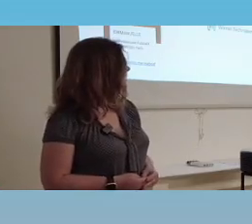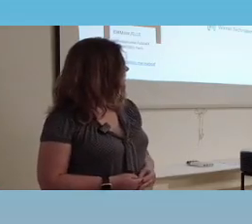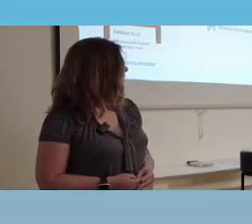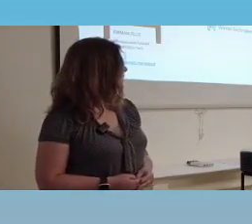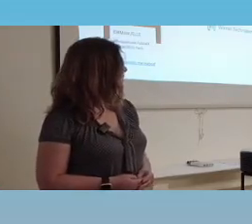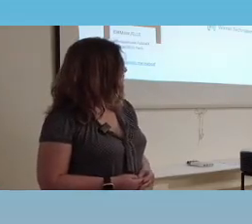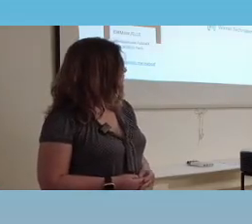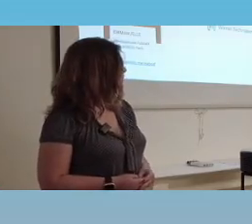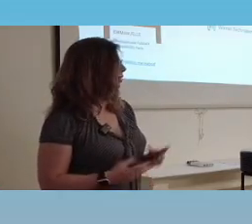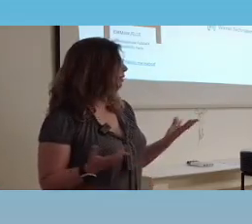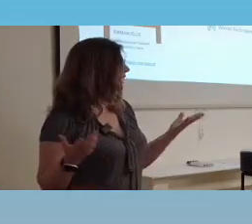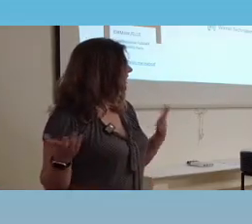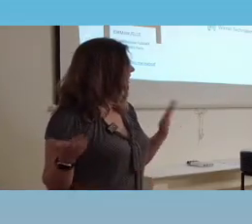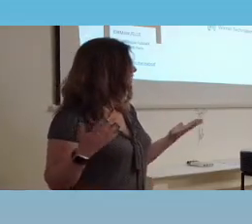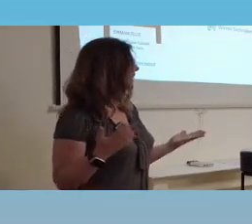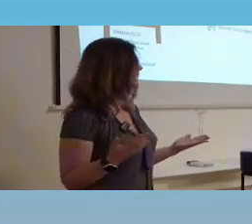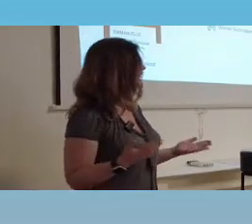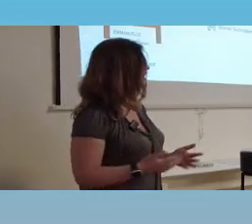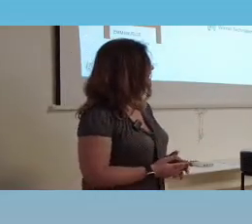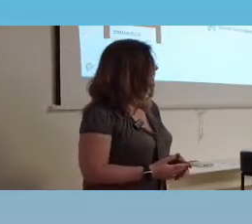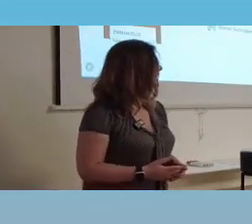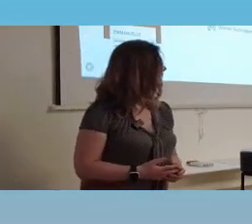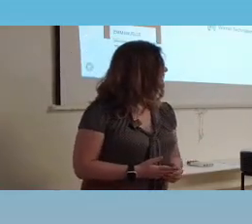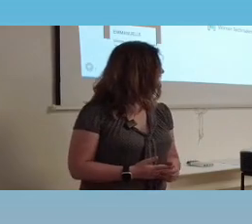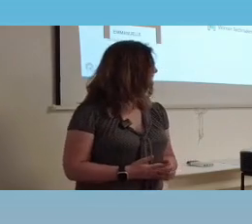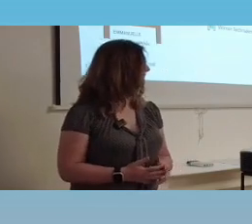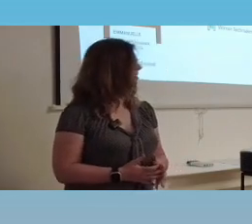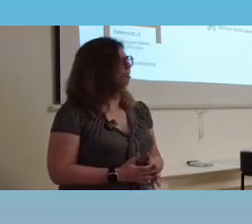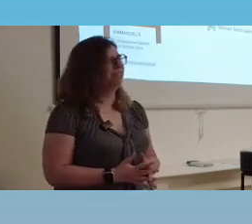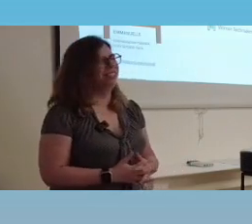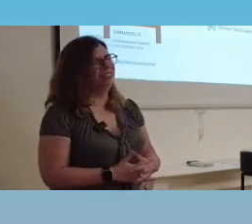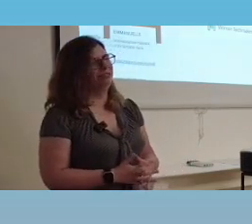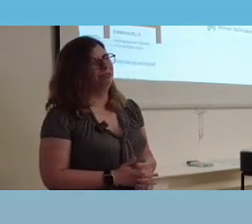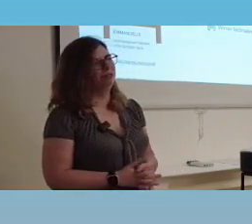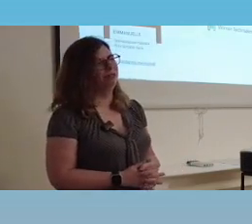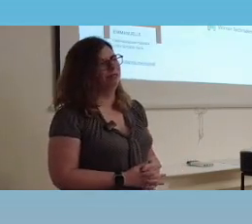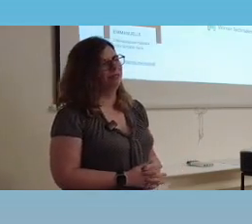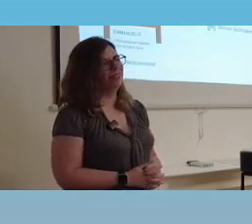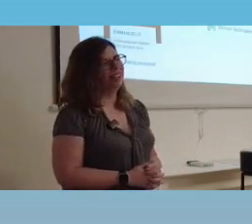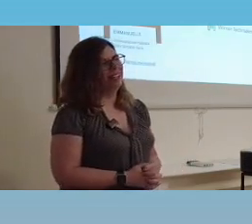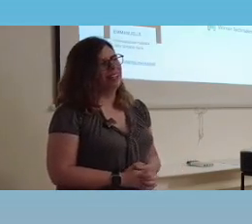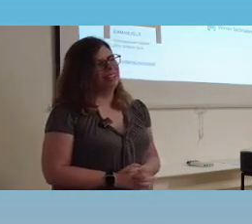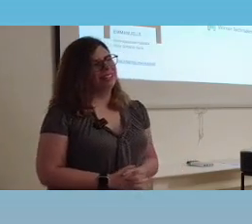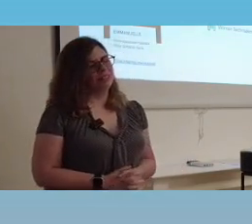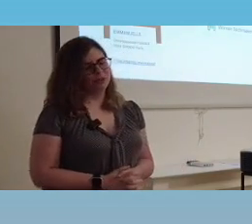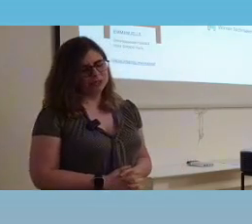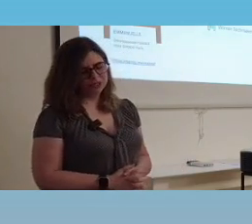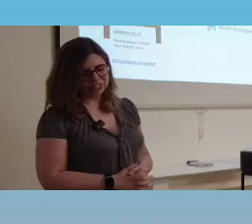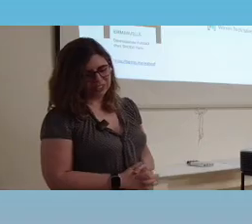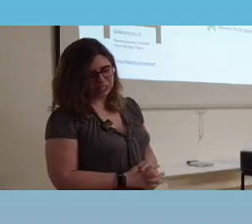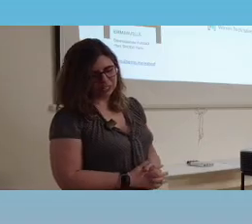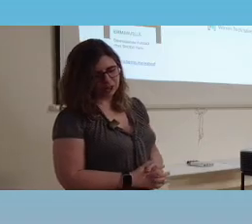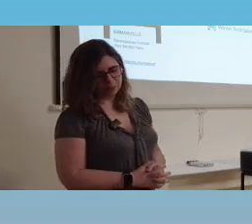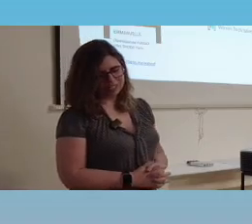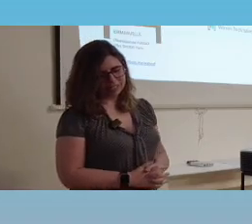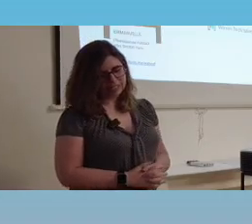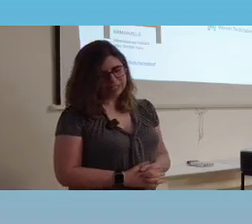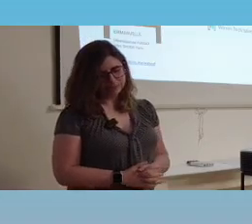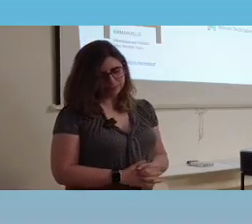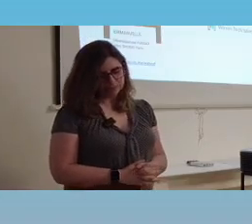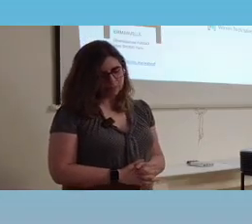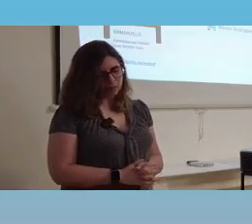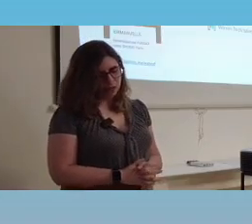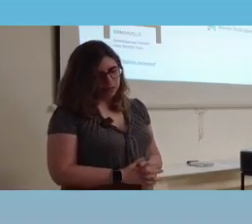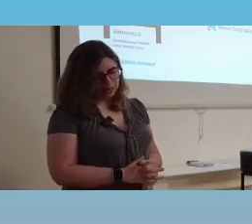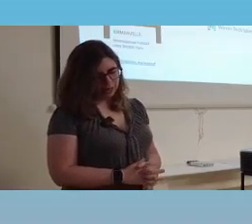maintenant. Et je suis fière d'être à côté des femmes qui sont tout aussi